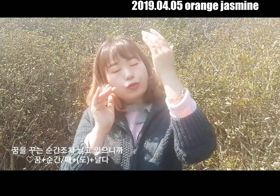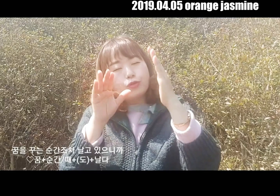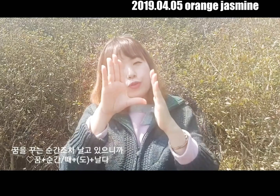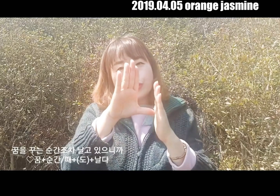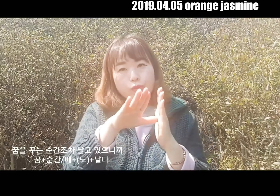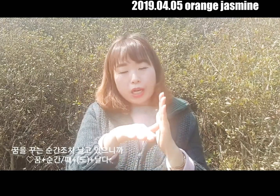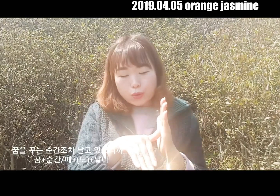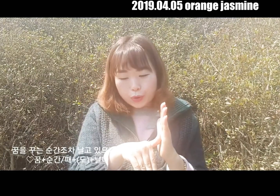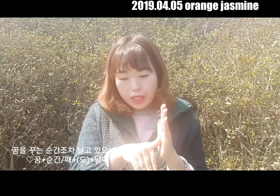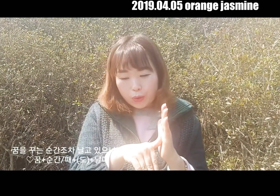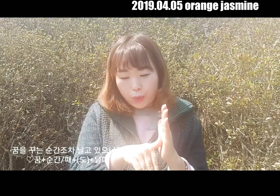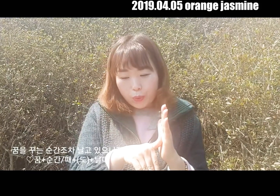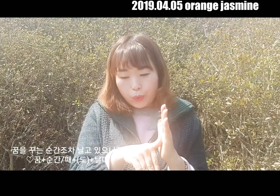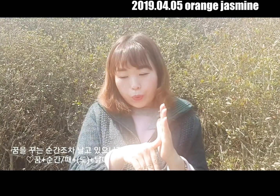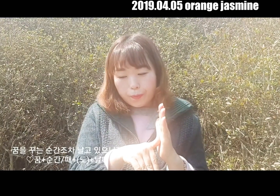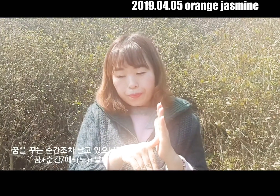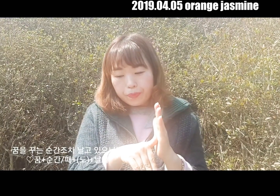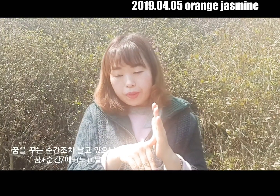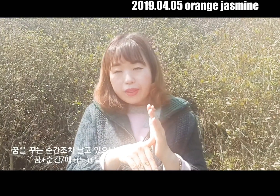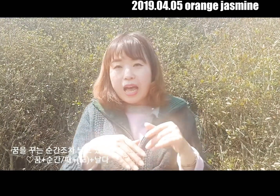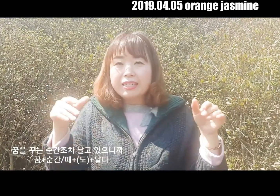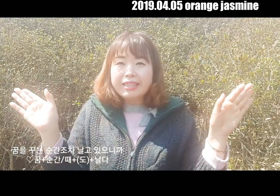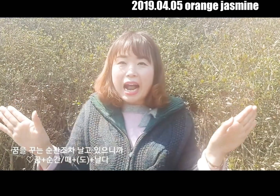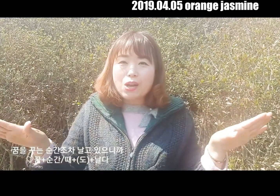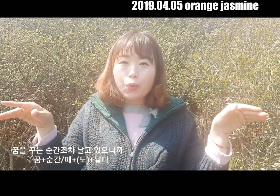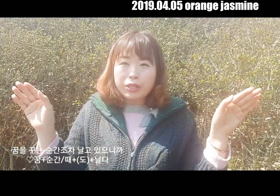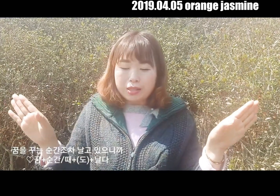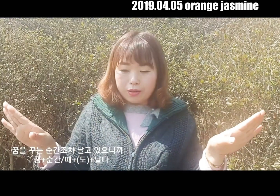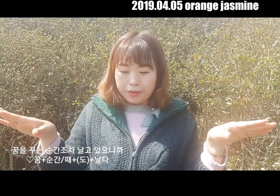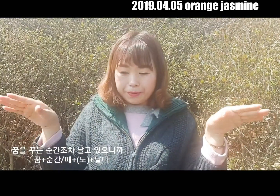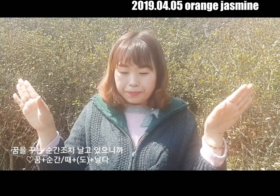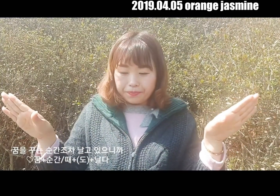꿈을 꾸는 순간조차도 나는 날고 있어.